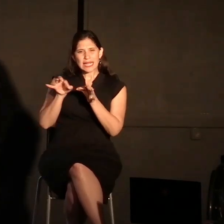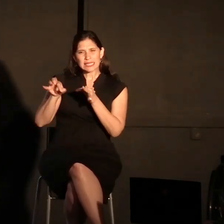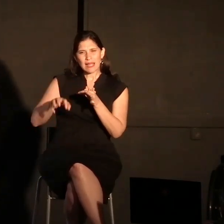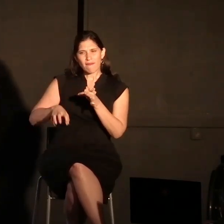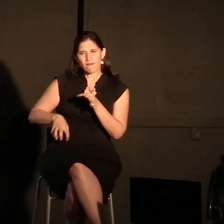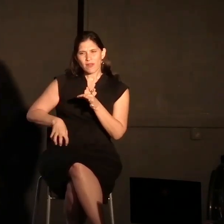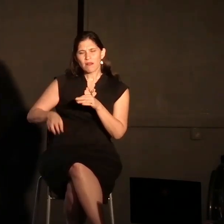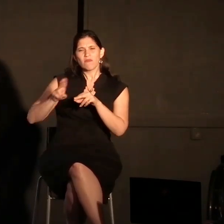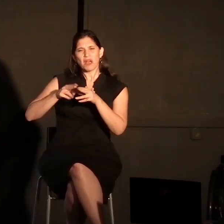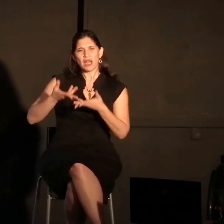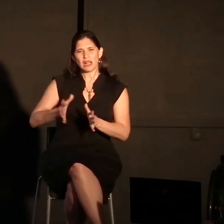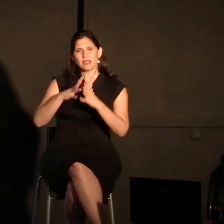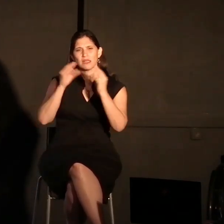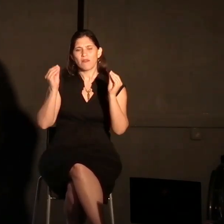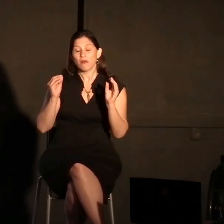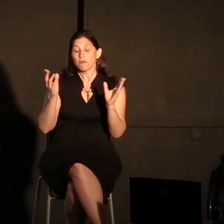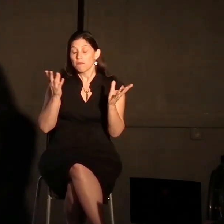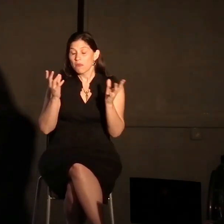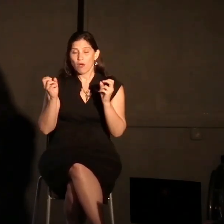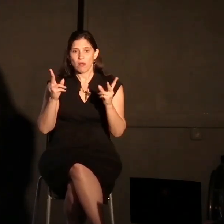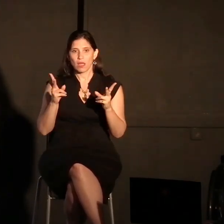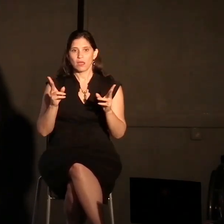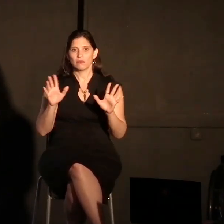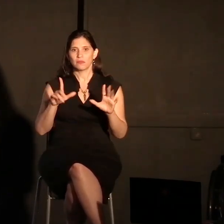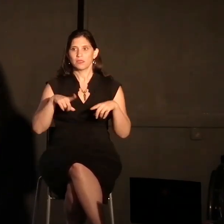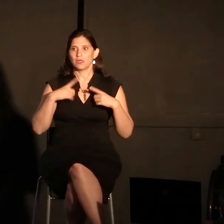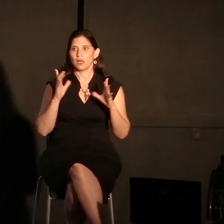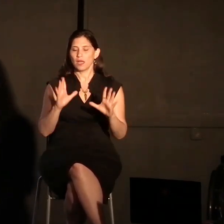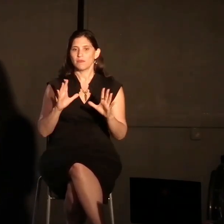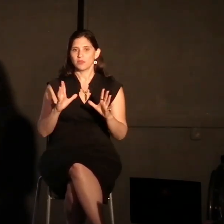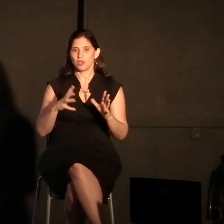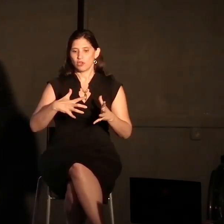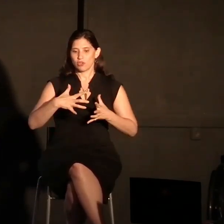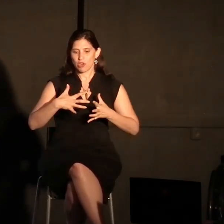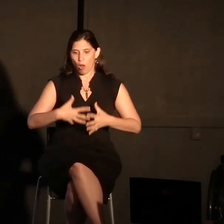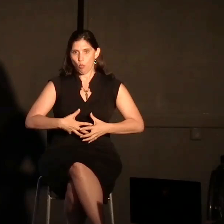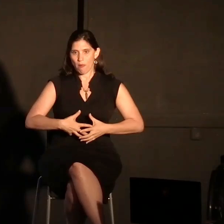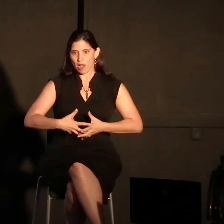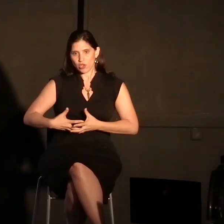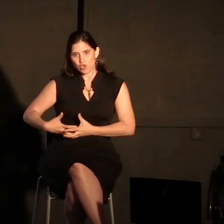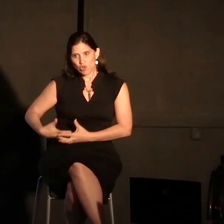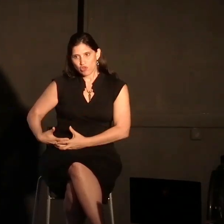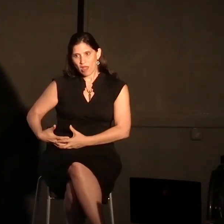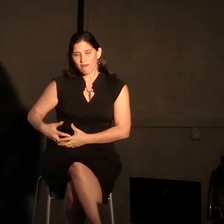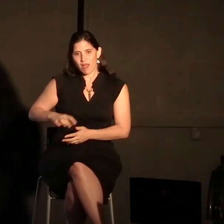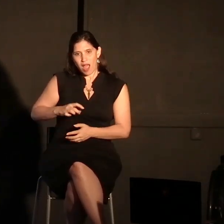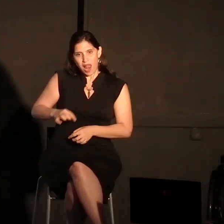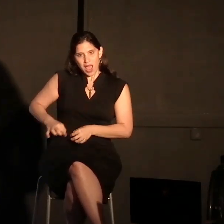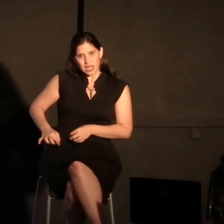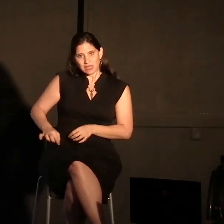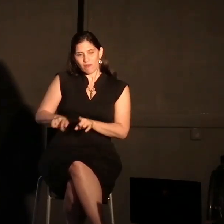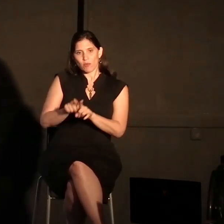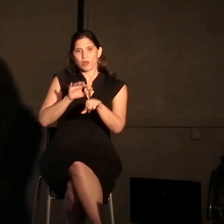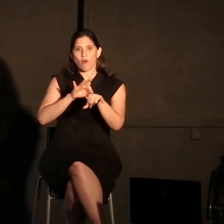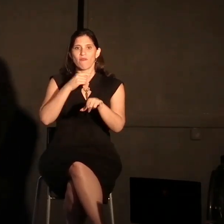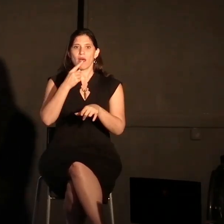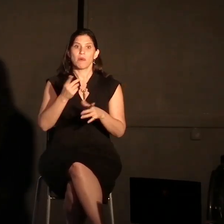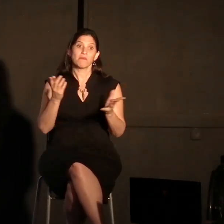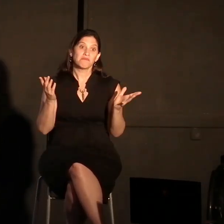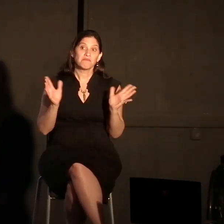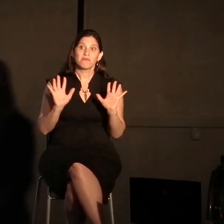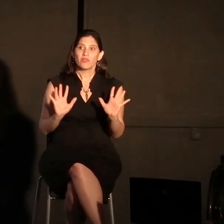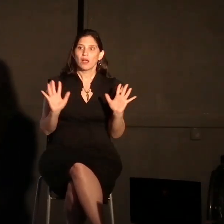הלידה זה יעבור לך אוקיי אז אני חיה עם זה שהעובר יושב לי על העצב כמו שהרופא אמר